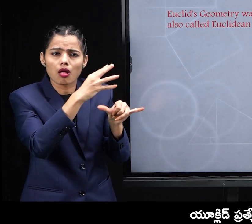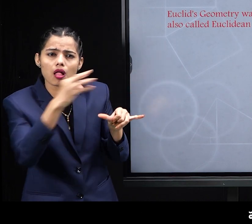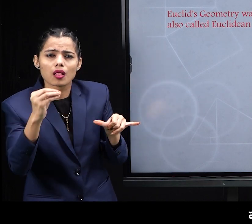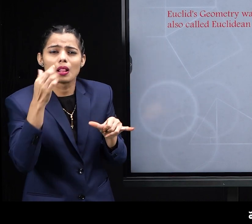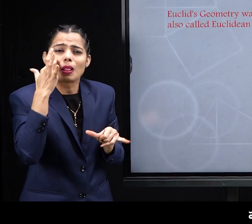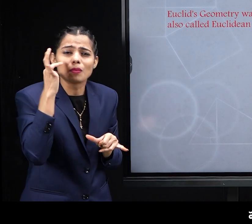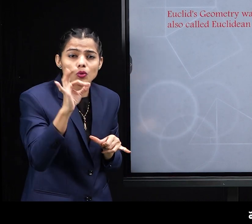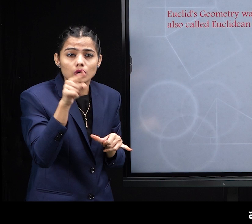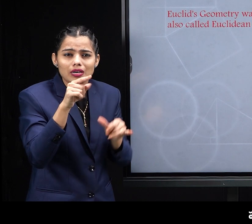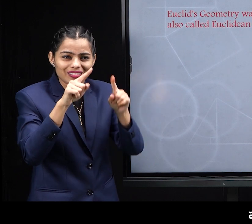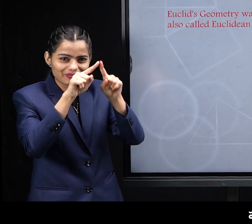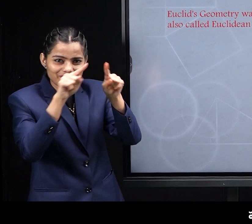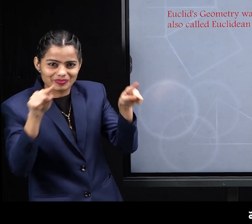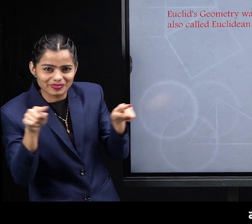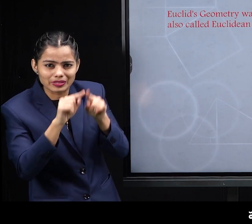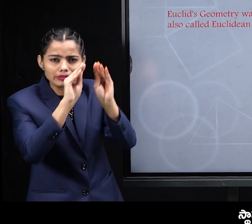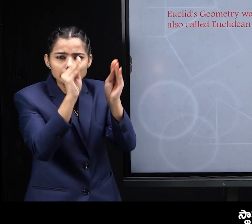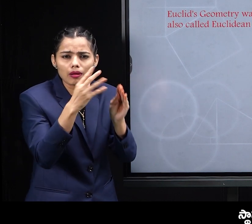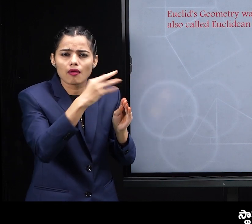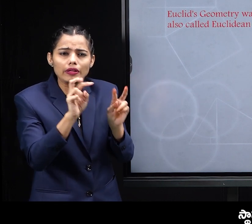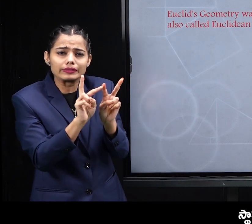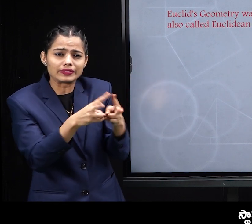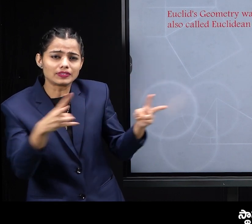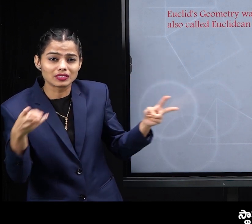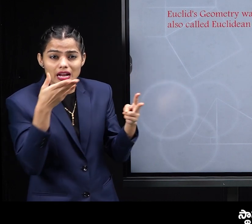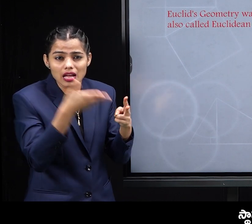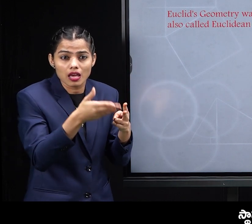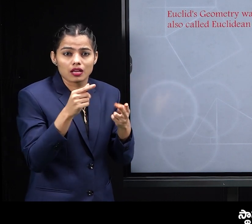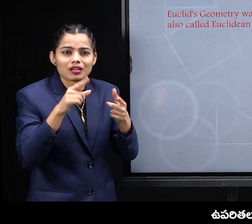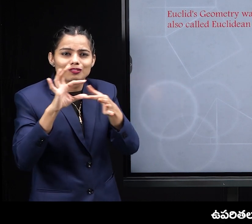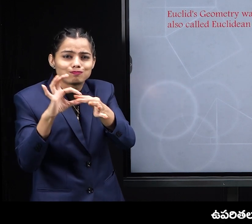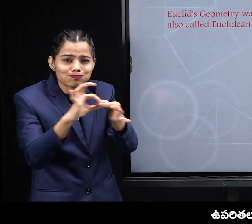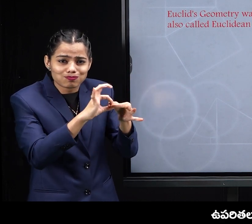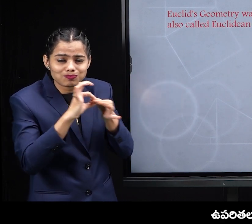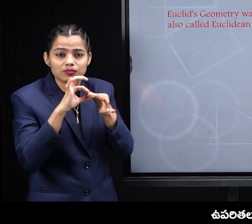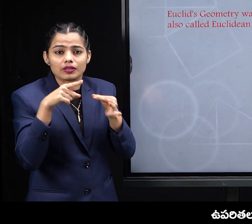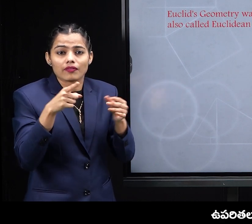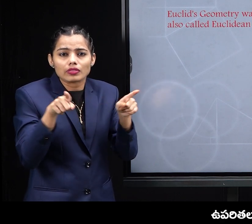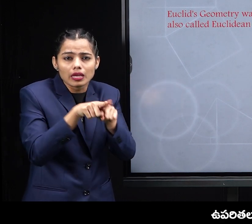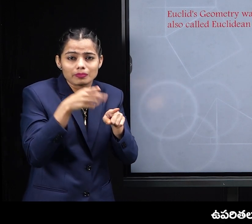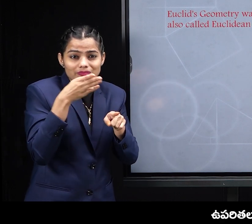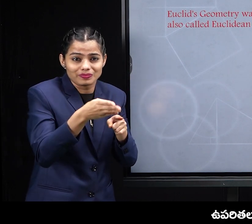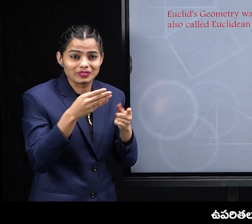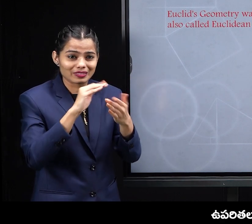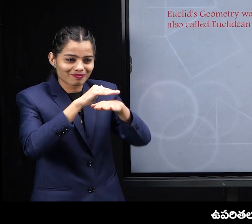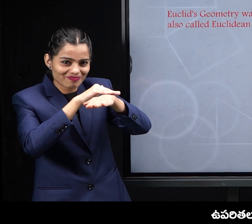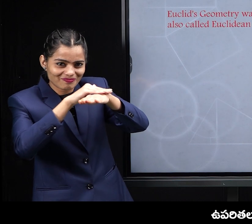పరిమాణం మరియు స్తానం గురించి మరియు ఒపరితలం సరళా లేదా వక్ర రేకలు